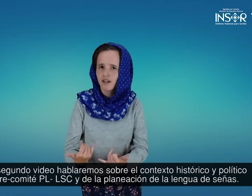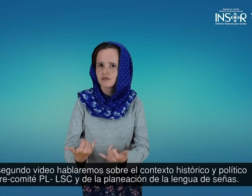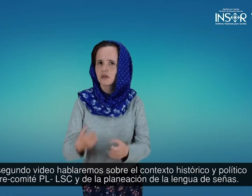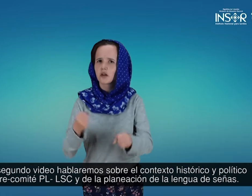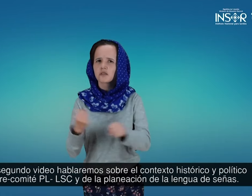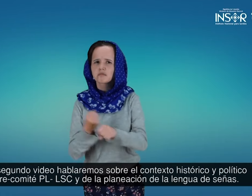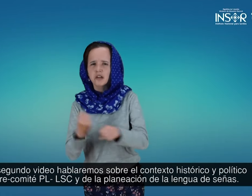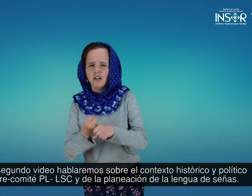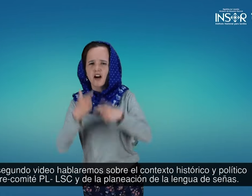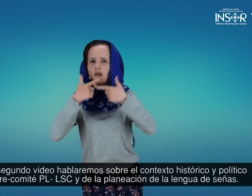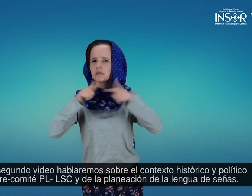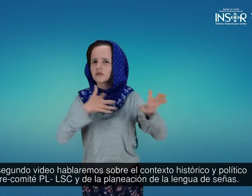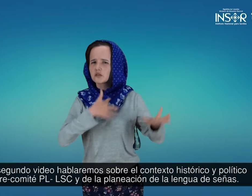la planeación de la lengua de señas.